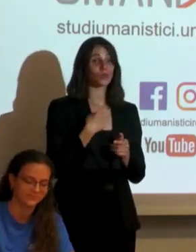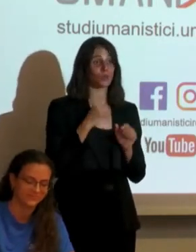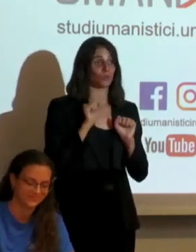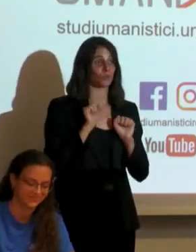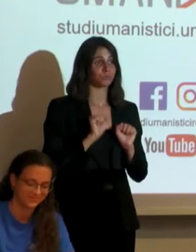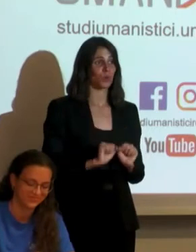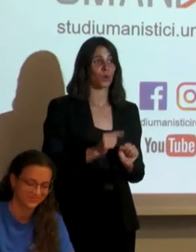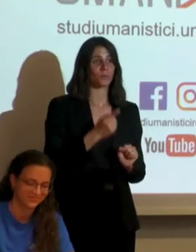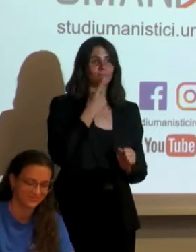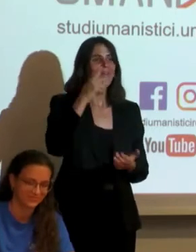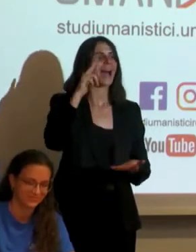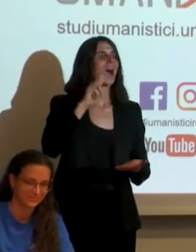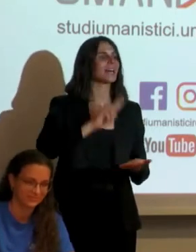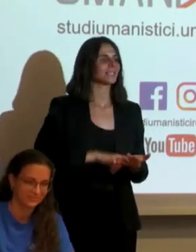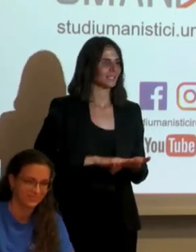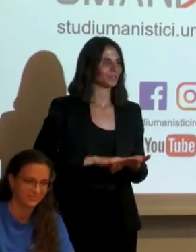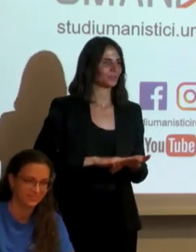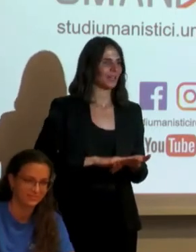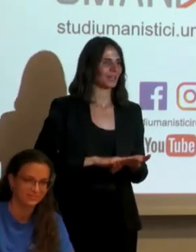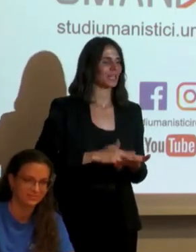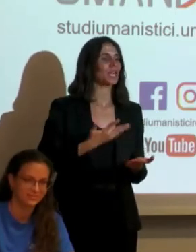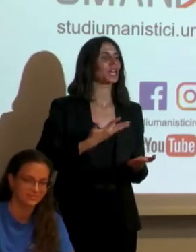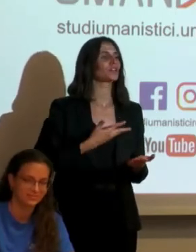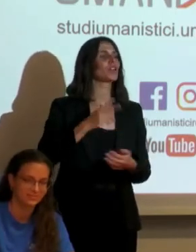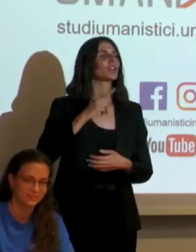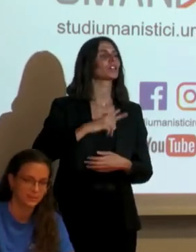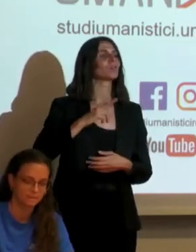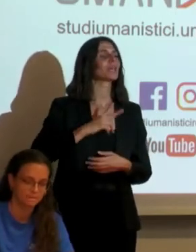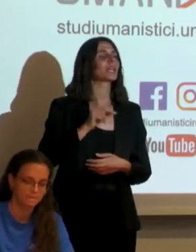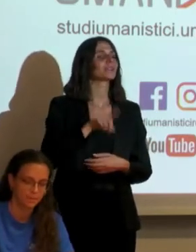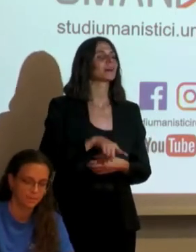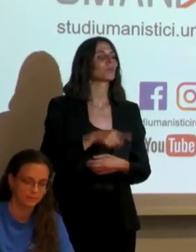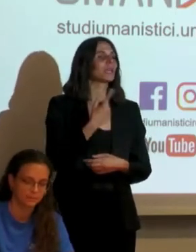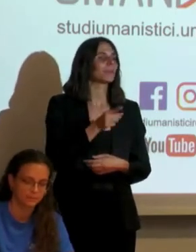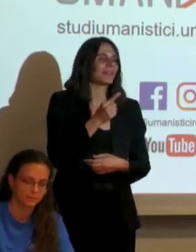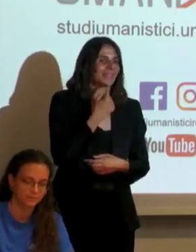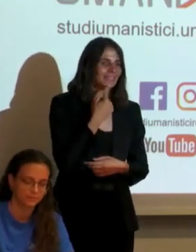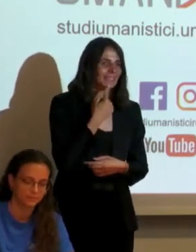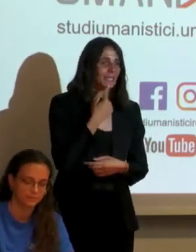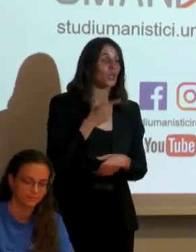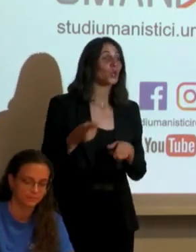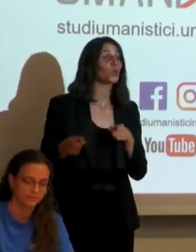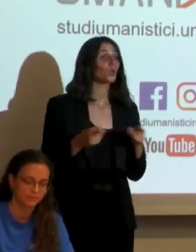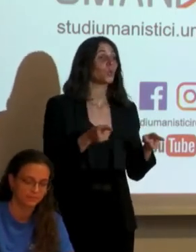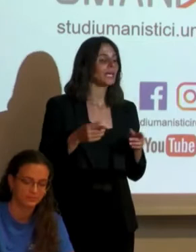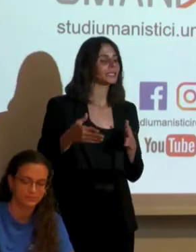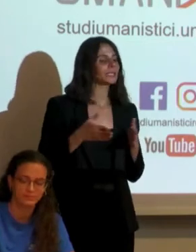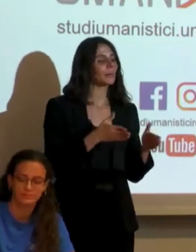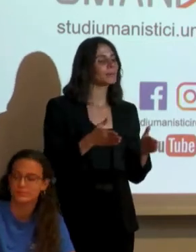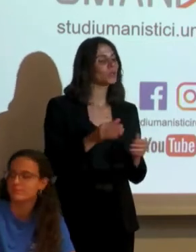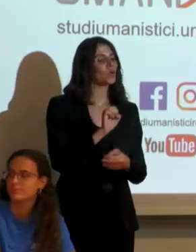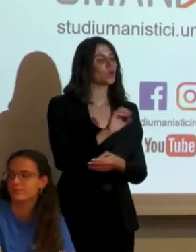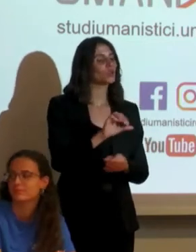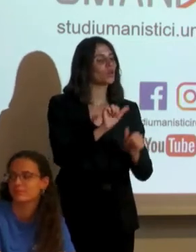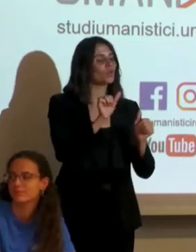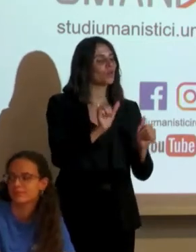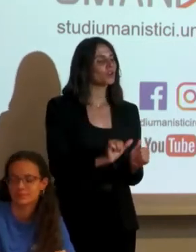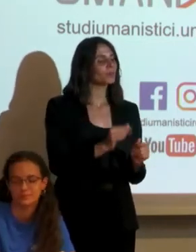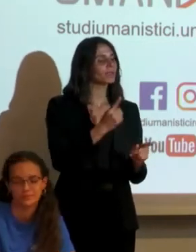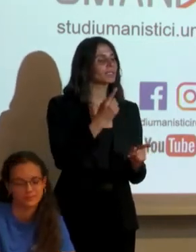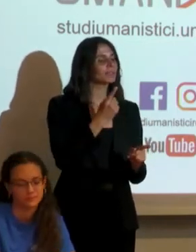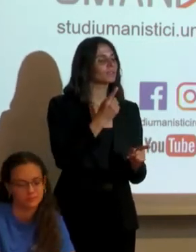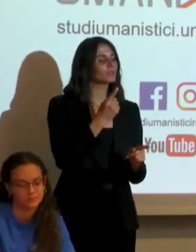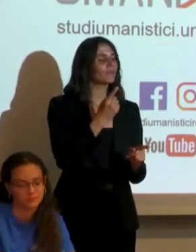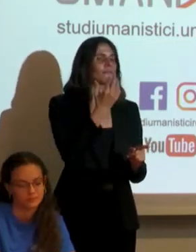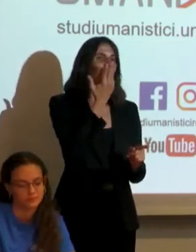insomma c'è una speranza anche per chi a un certo punto del proprio percorso formativo decide, no, di dedicarsi ad un interesse diverso,